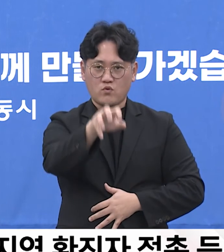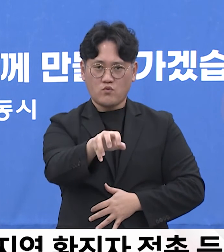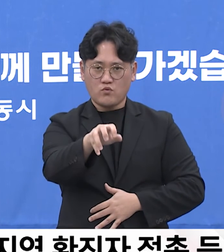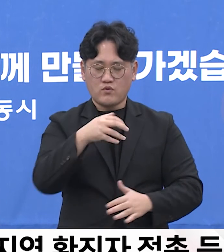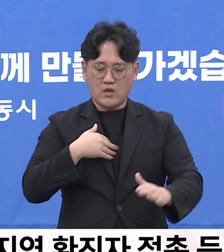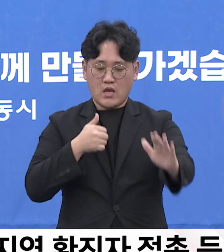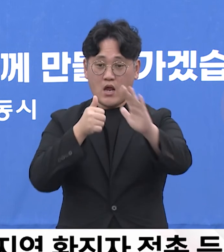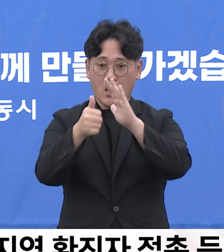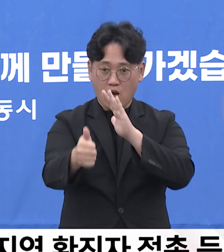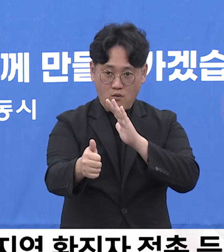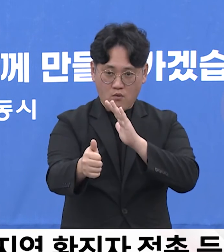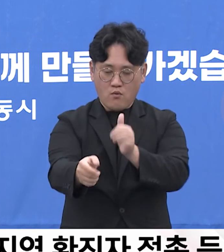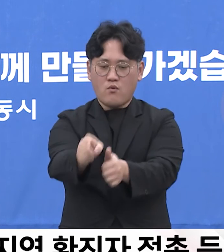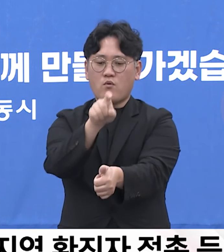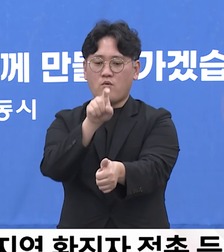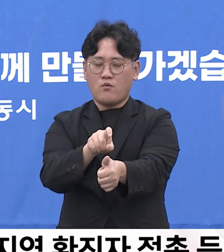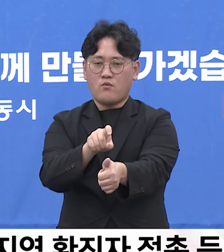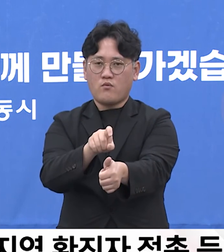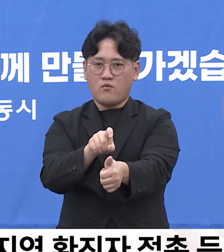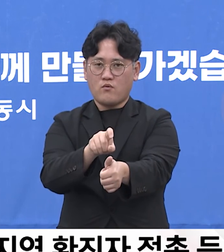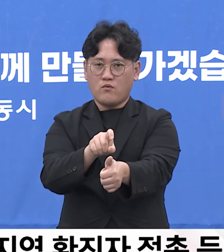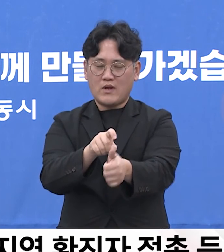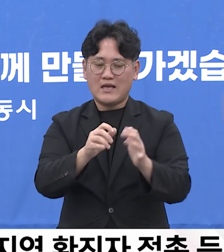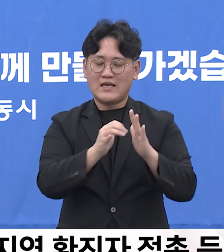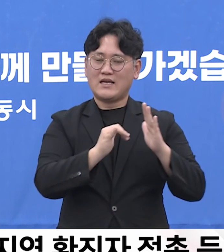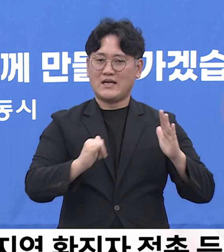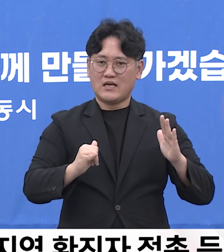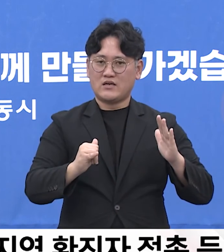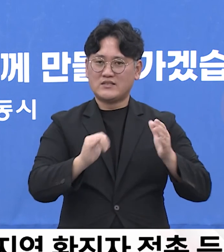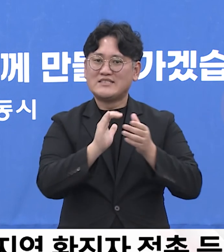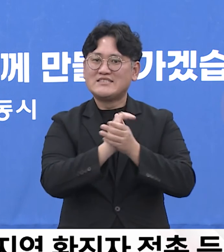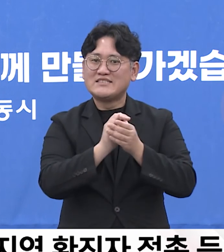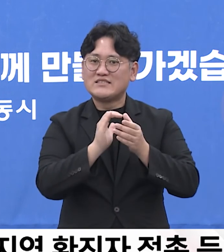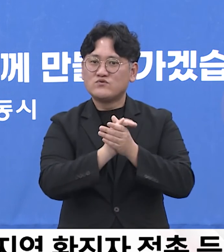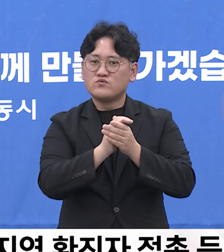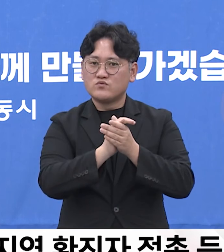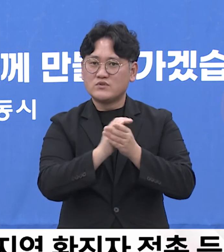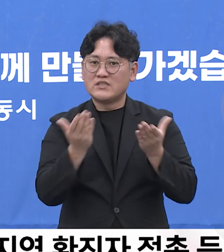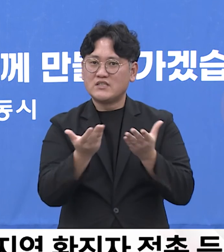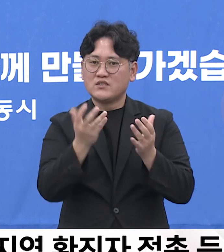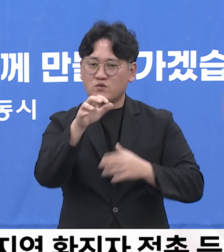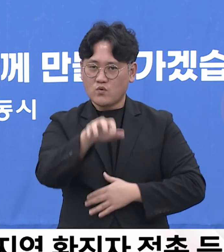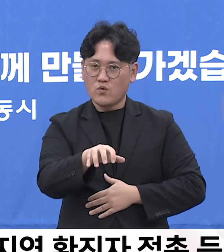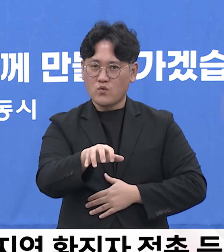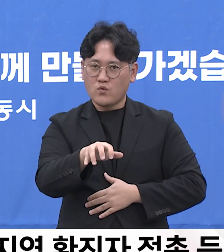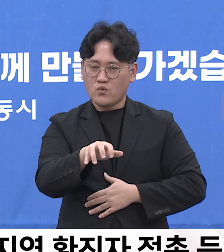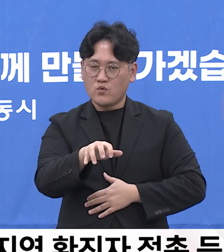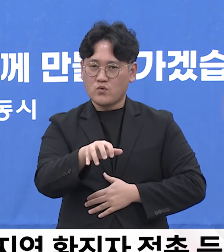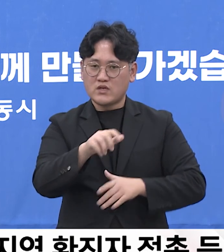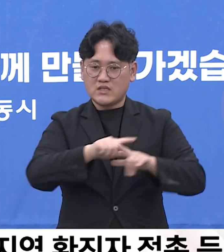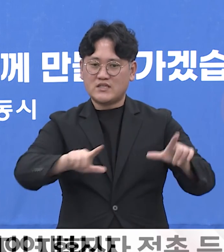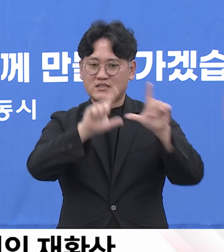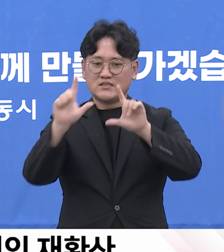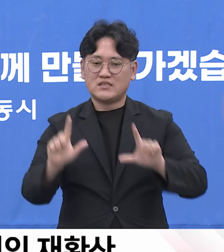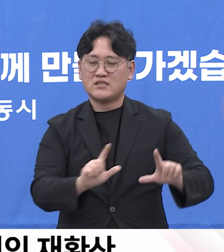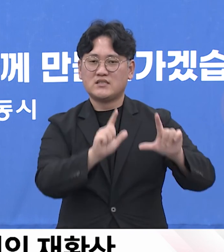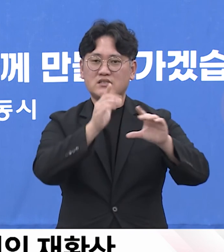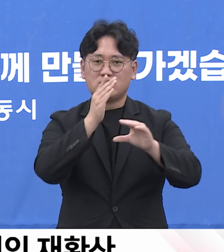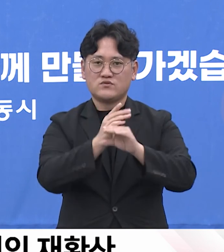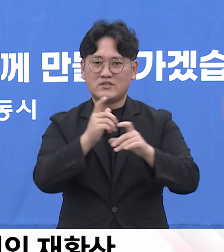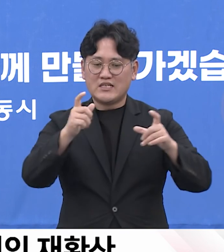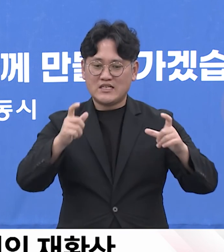방문 후 감염된 확진자들이 가족, 직장 동료, 지인 등 일상생활을